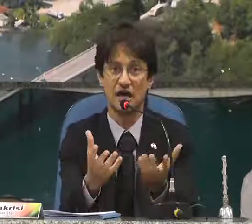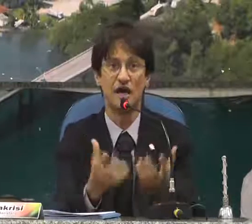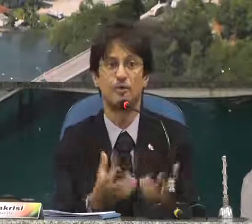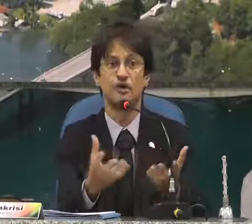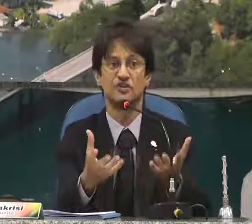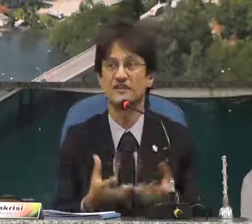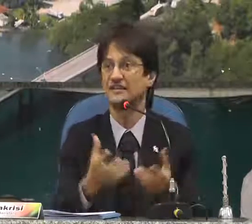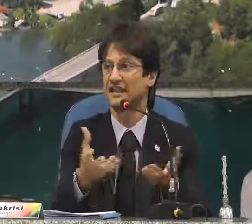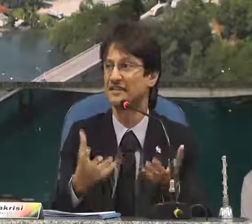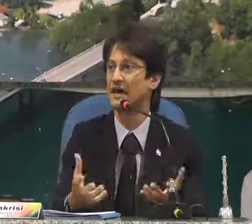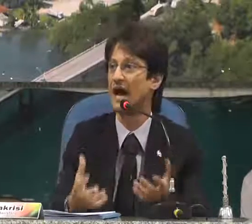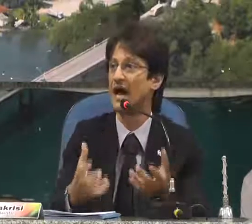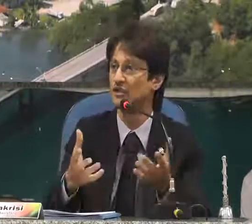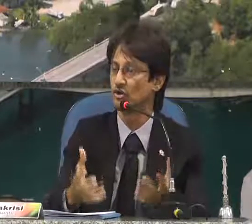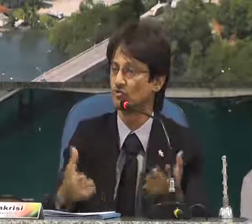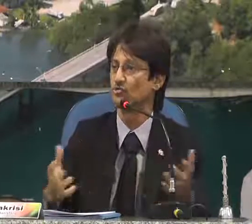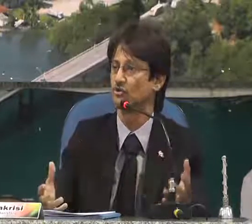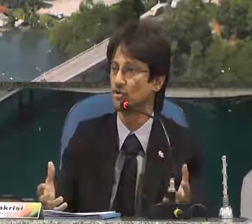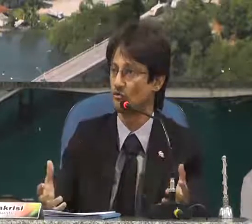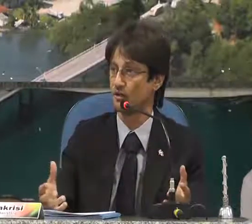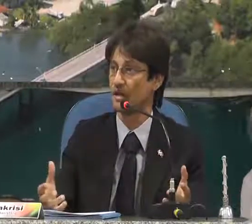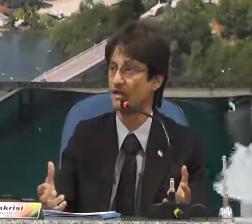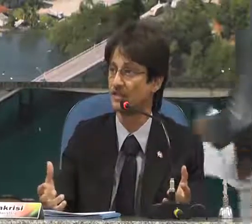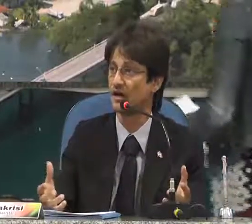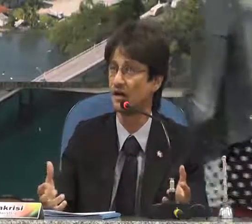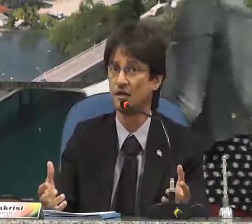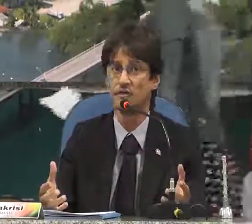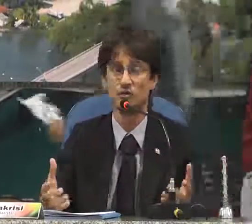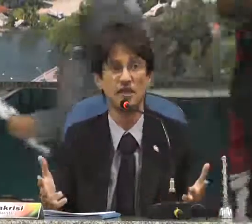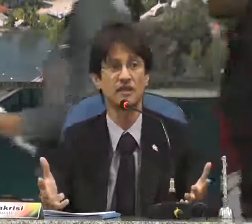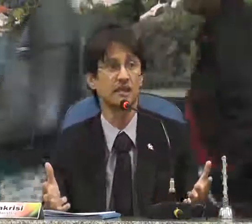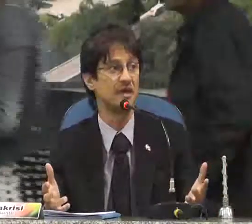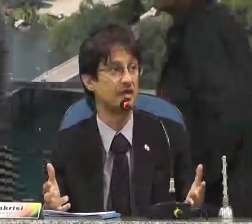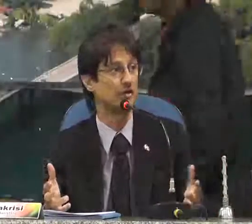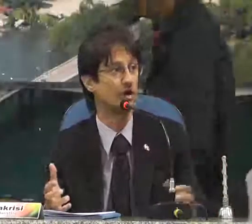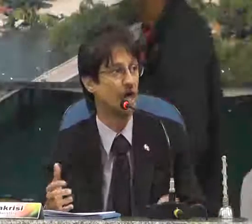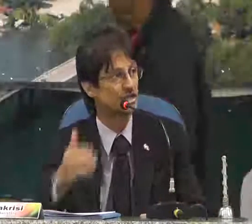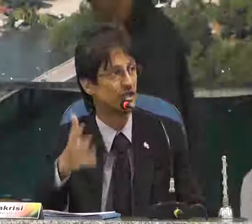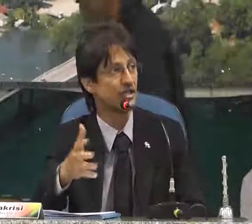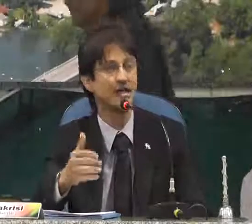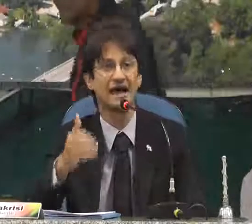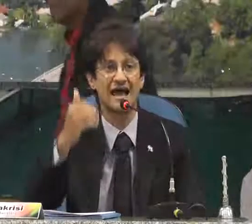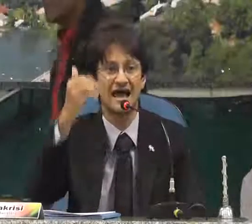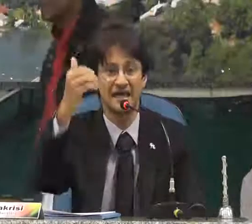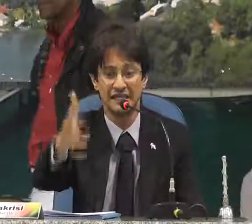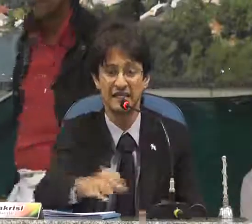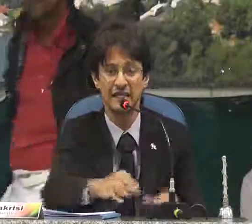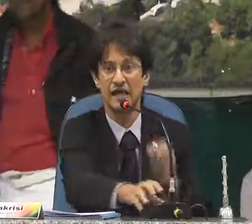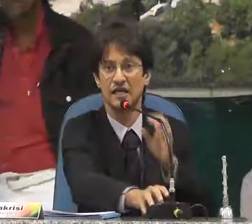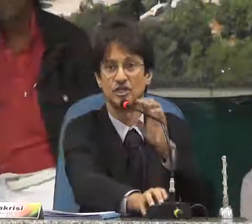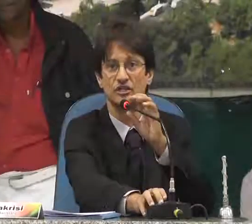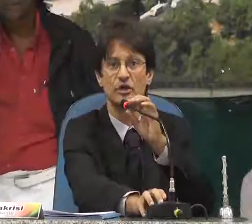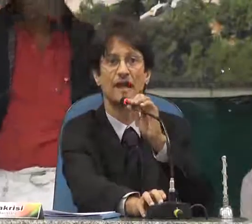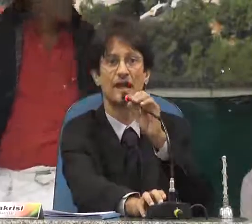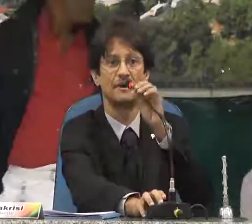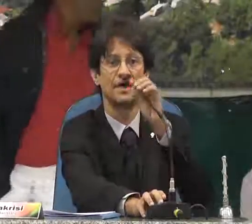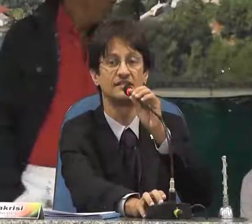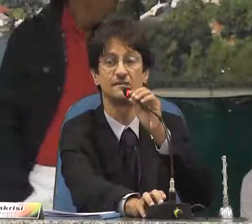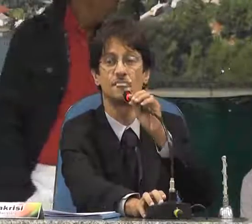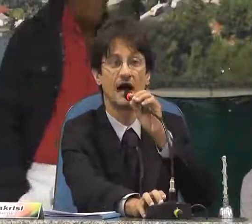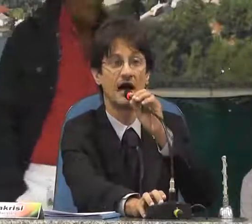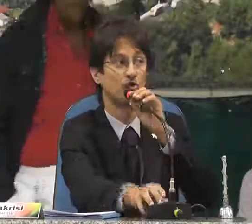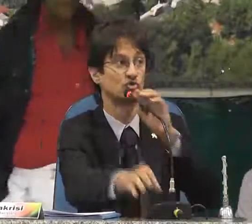etnia, pode vir a trazer a baile numa discussão de uma conferência? Para concluir, não tem que ter medo. A gente tem que encarar e tem que garantir. Então,